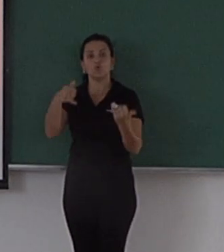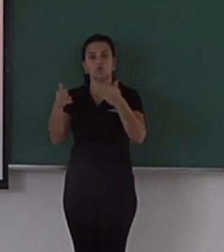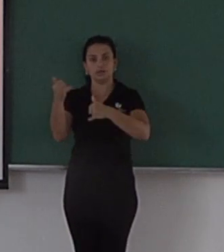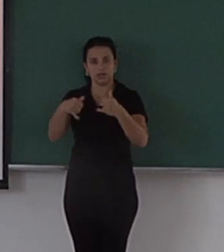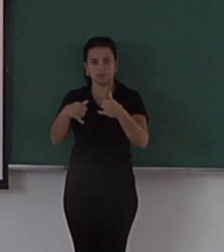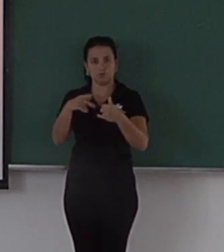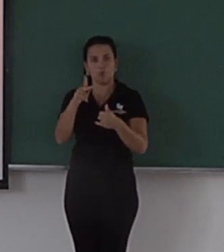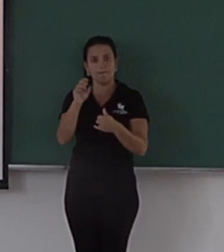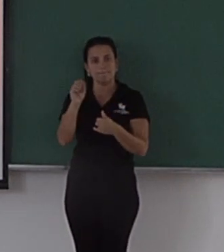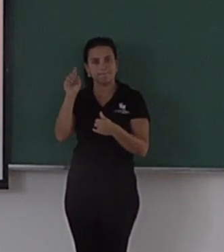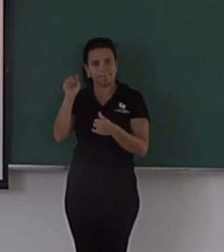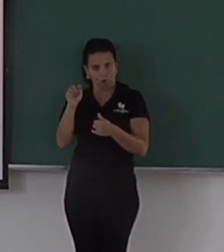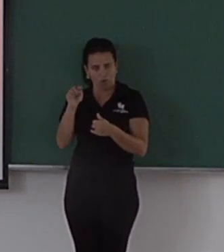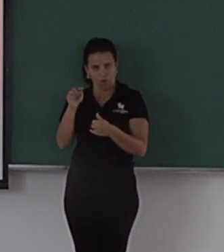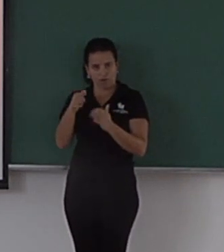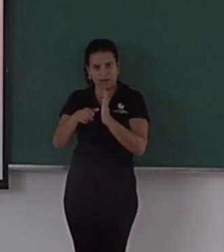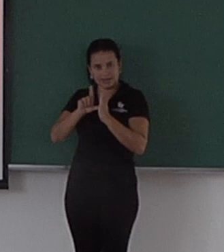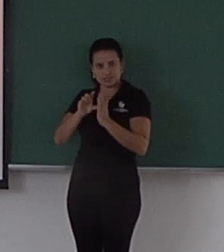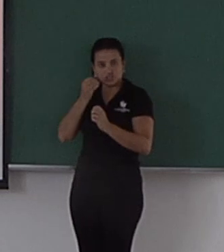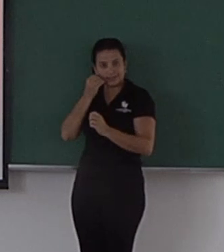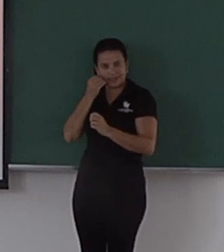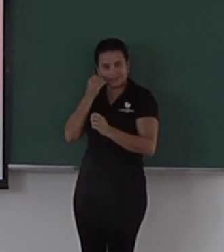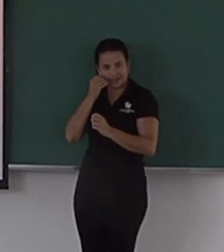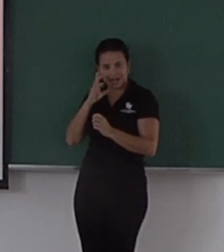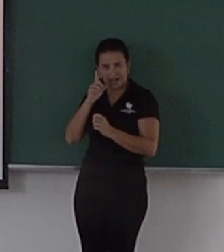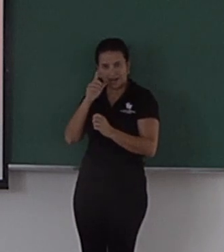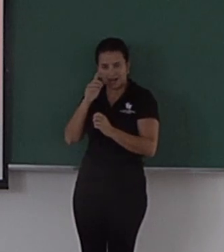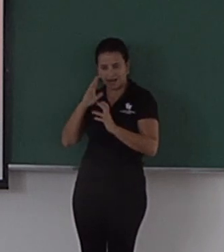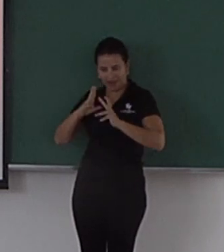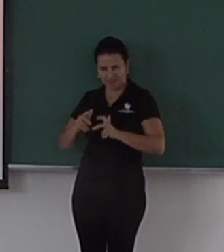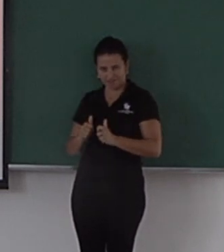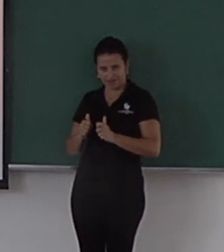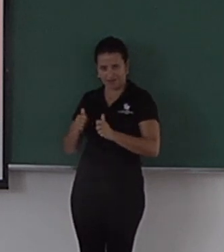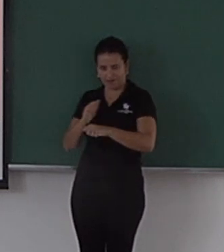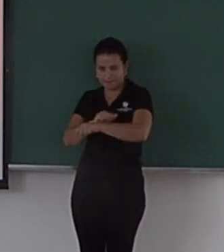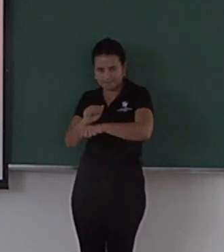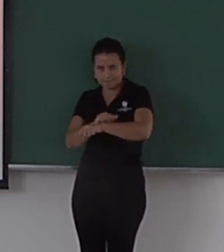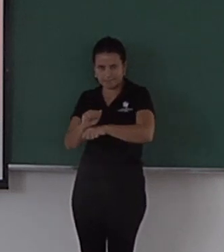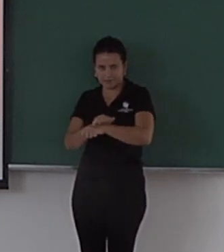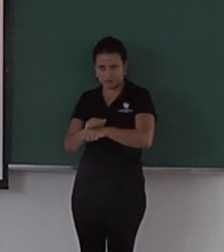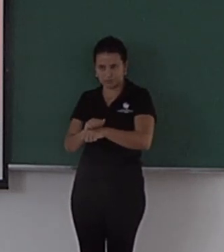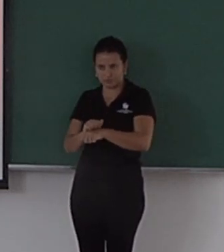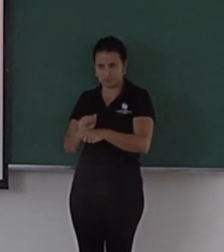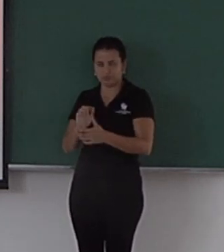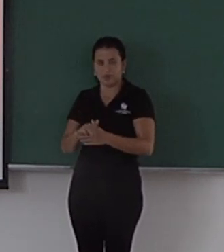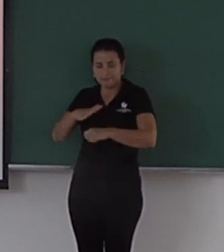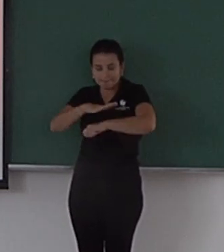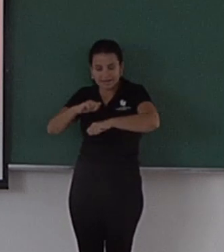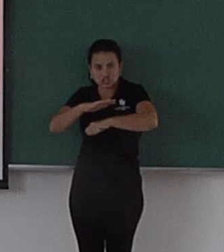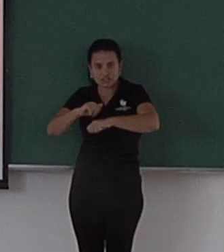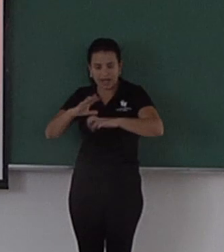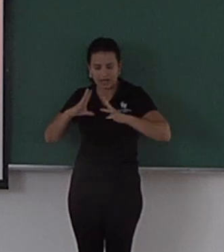pó, a gente tem que, antes de tentar molhar, tentar lavar, limpar, passar um pano para poder diminuir a